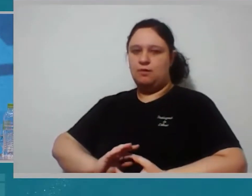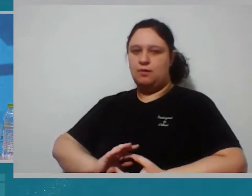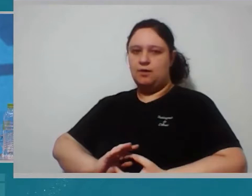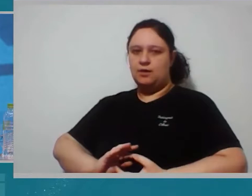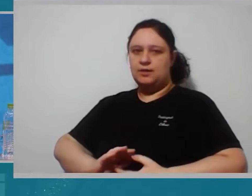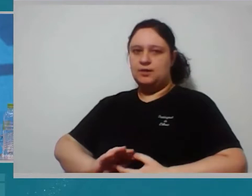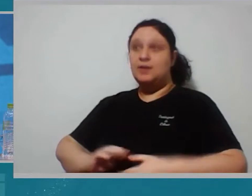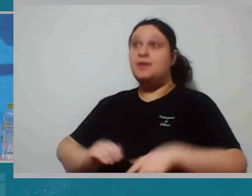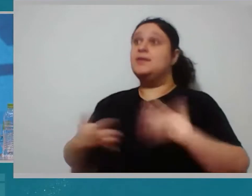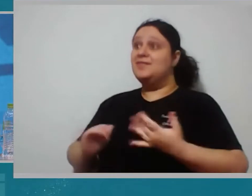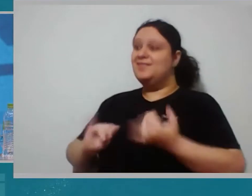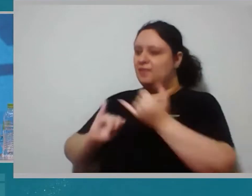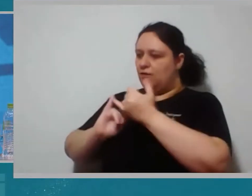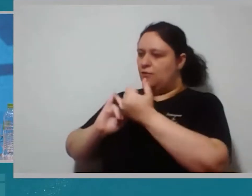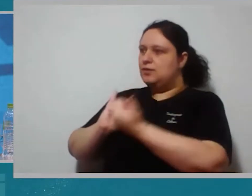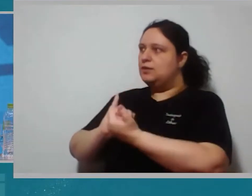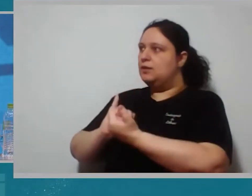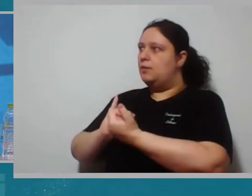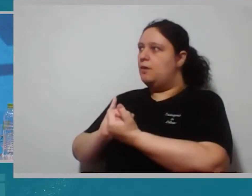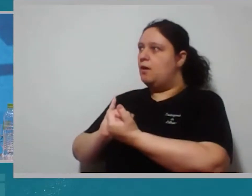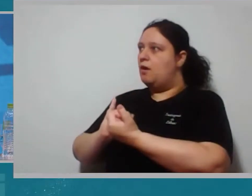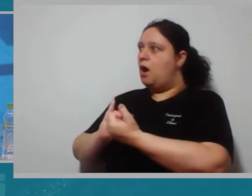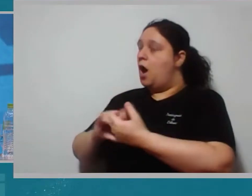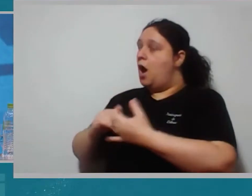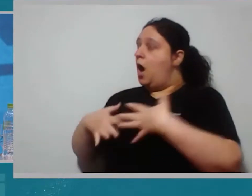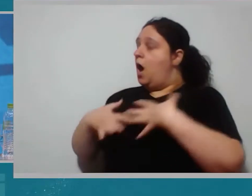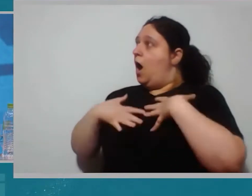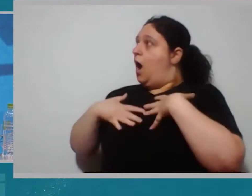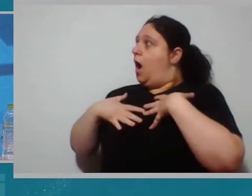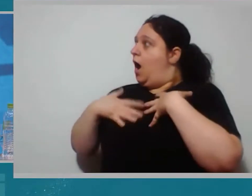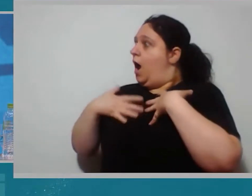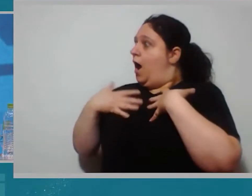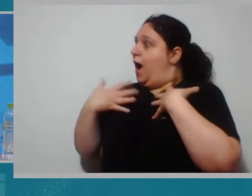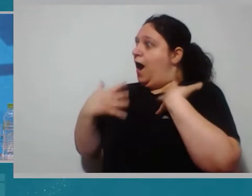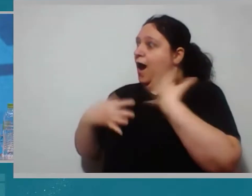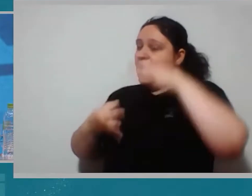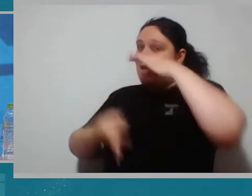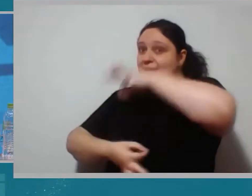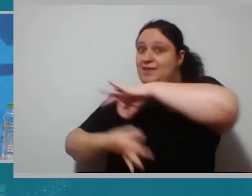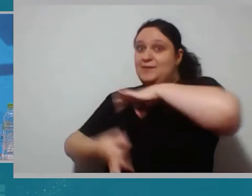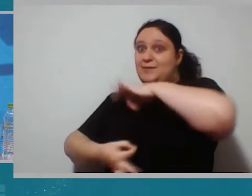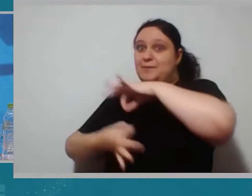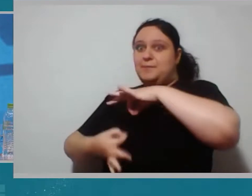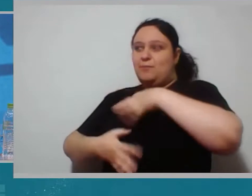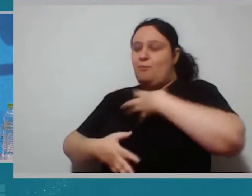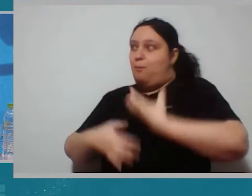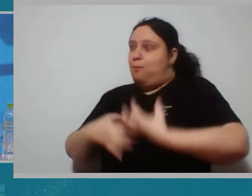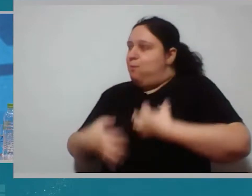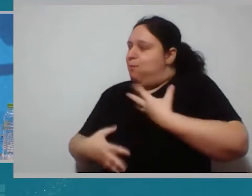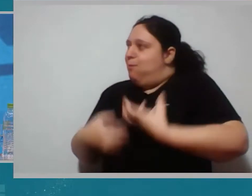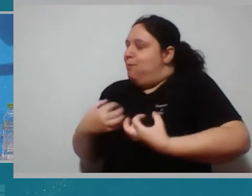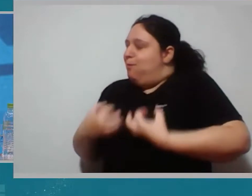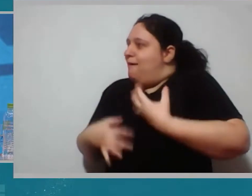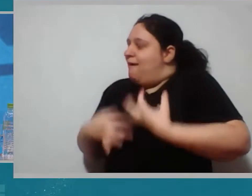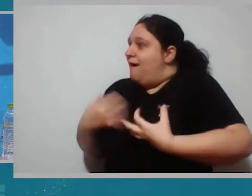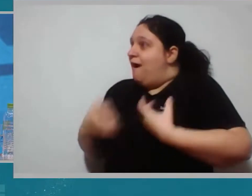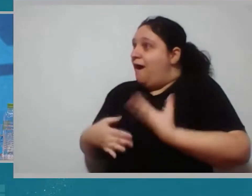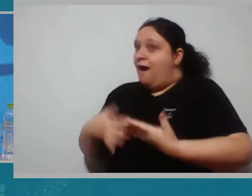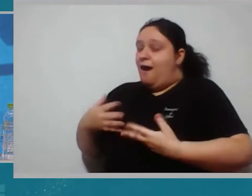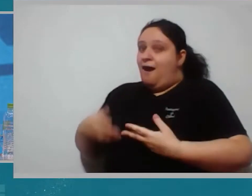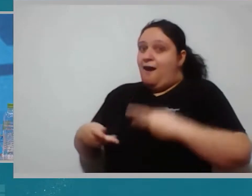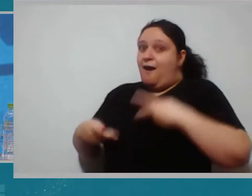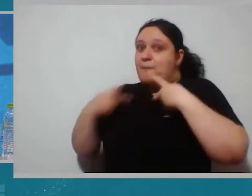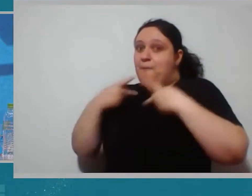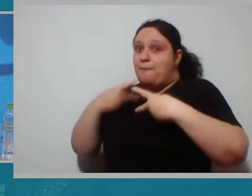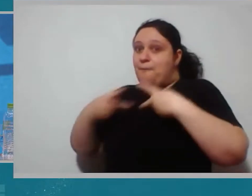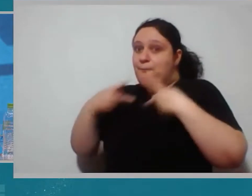Isabel ficou possuída do Espírito Santo. E ela começou a profetizar, exclamou